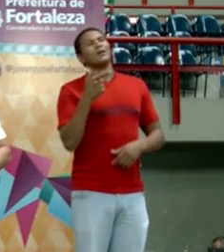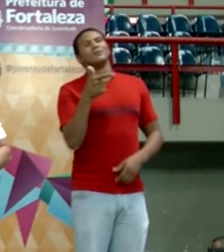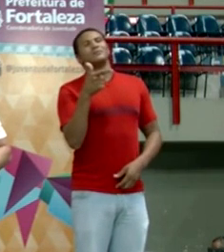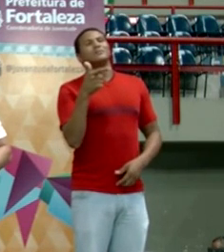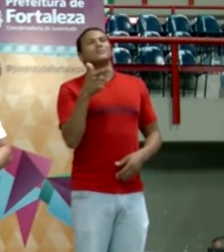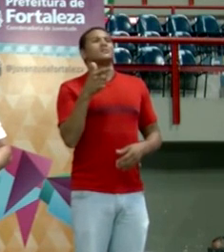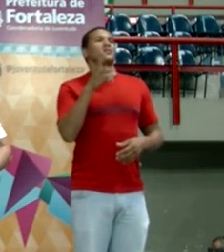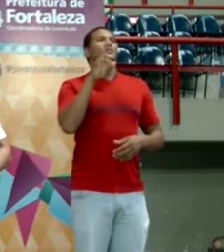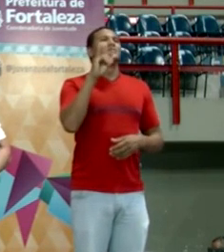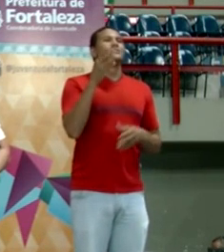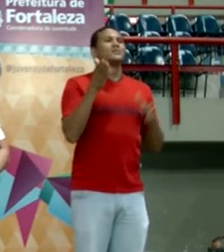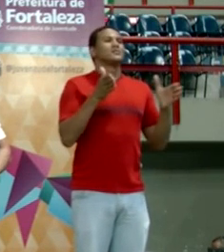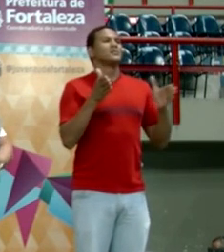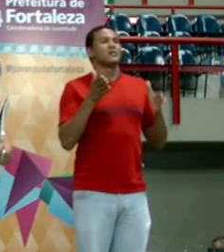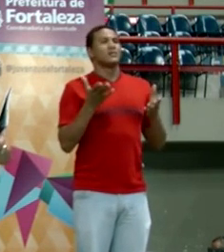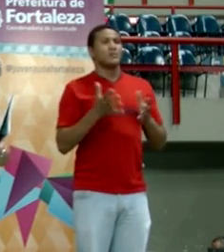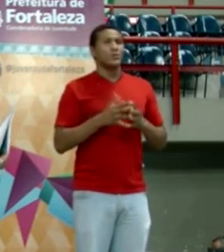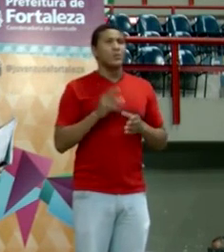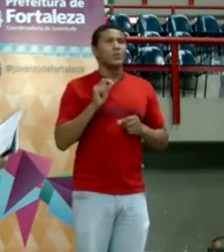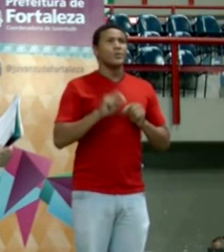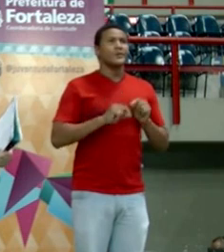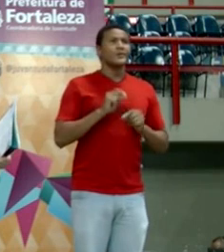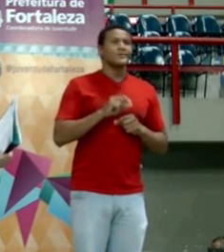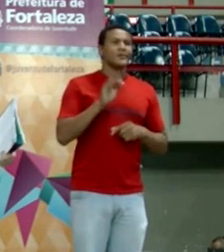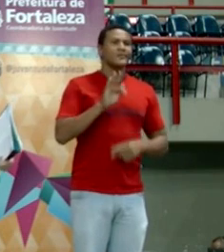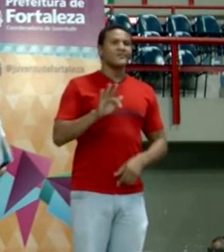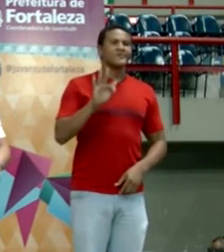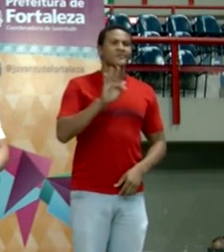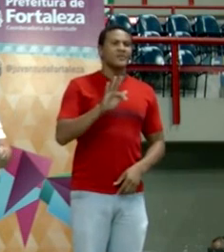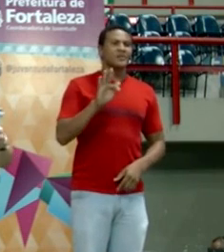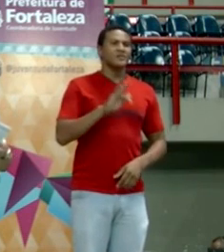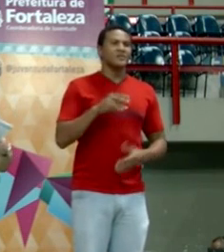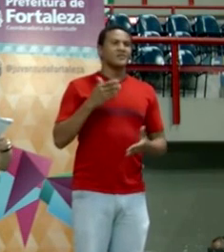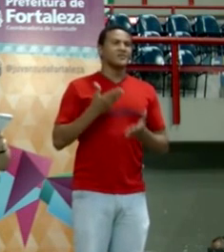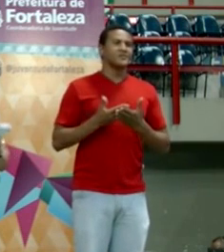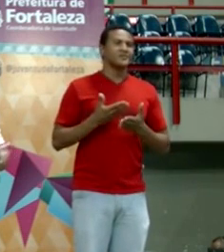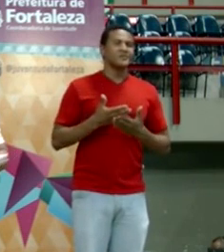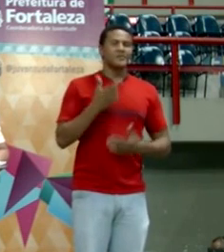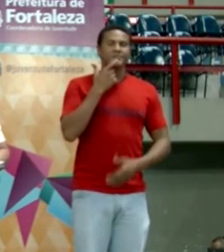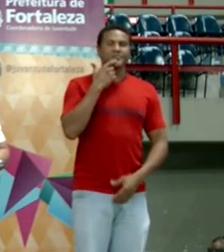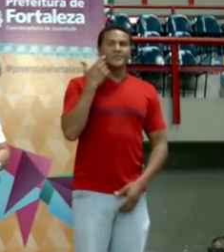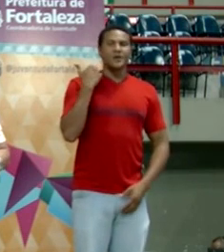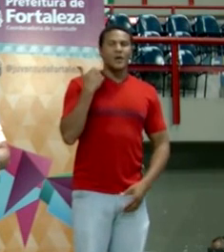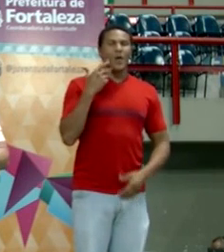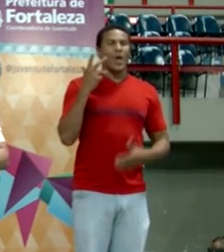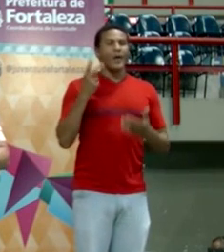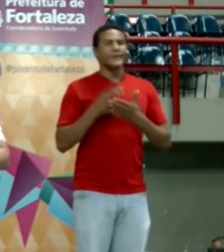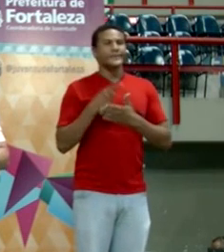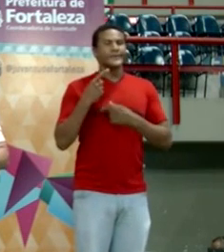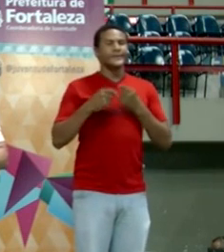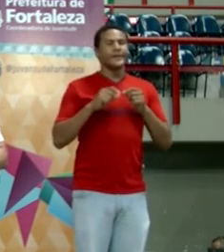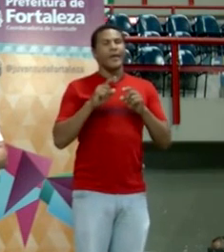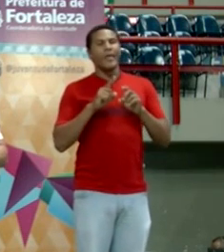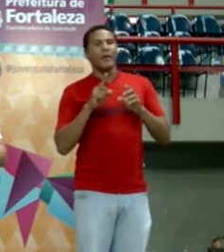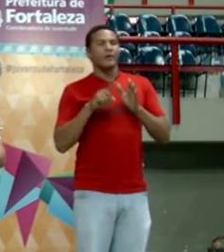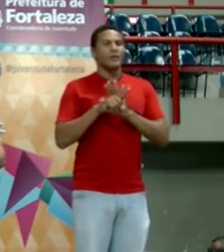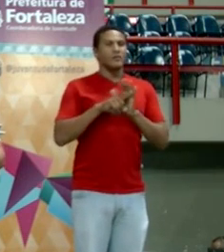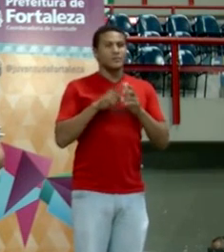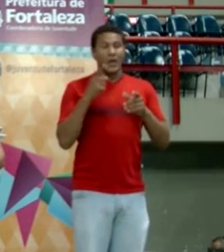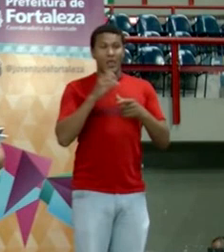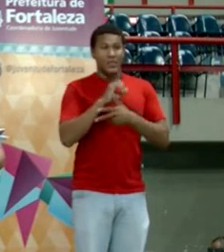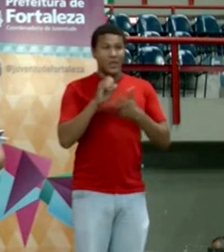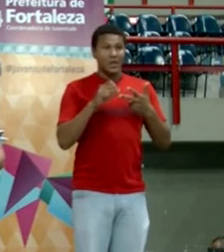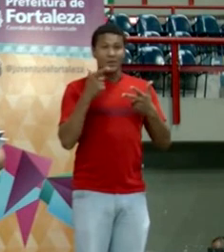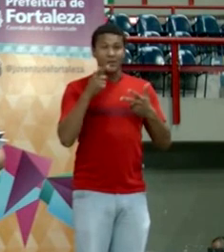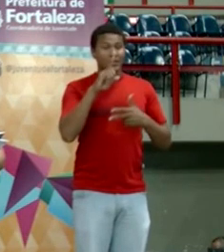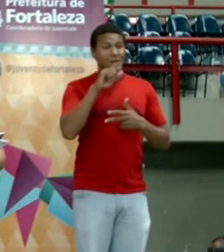não. Baseado em quê? Na faculdade, estudos recentes. Estudos recentes alegam que a prova do Enem não tem data.